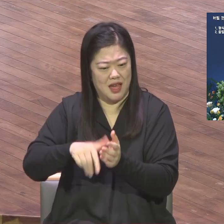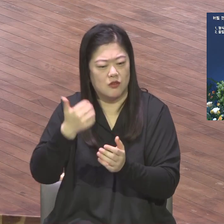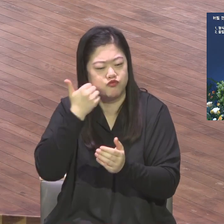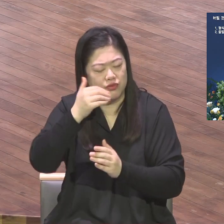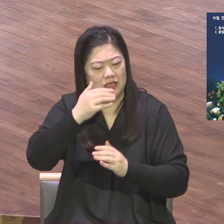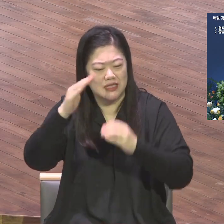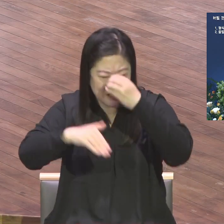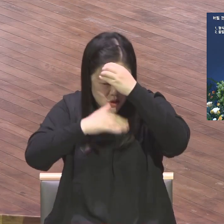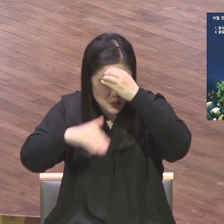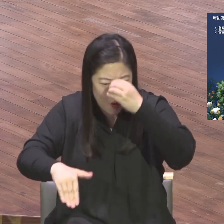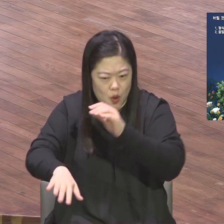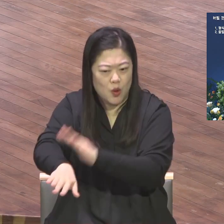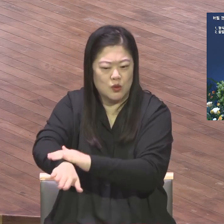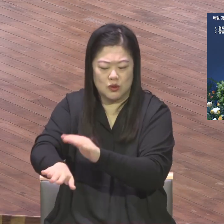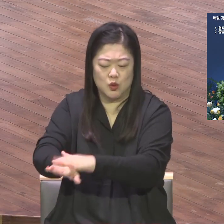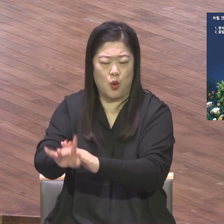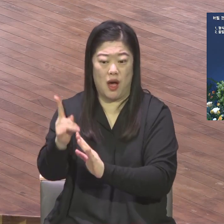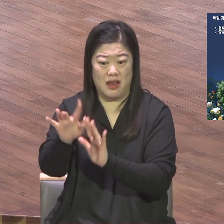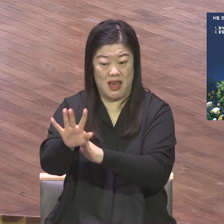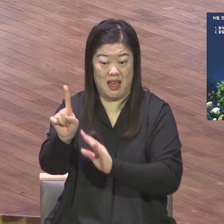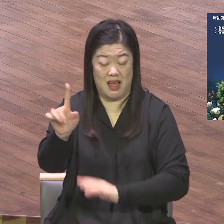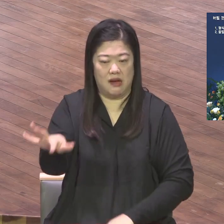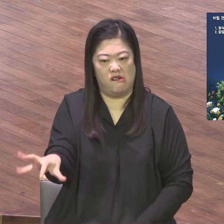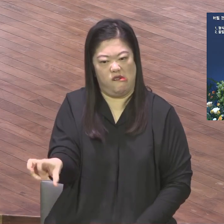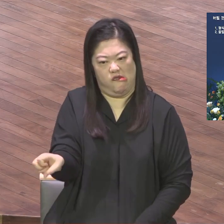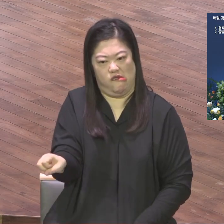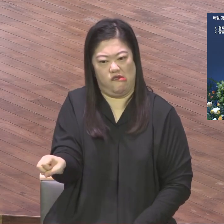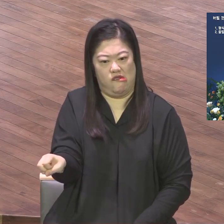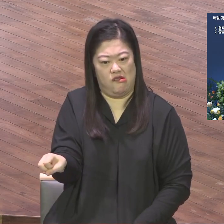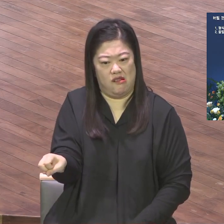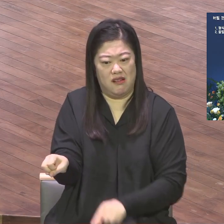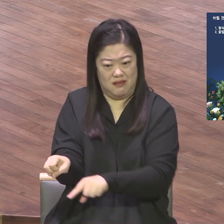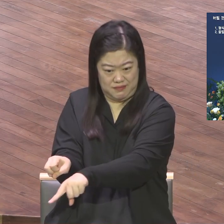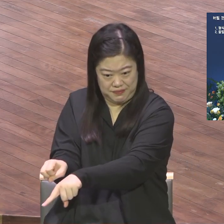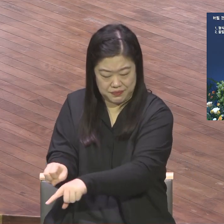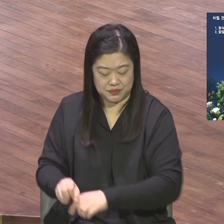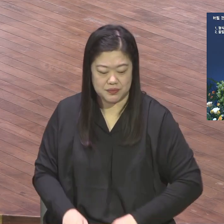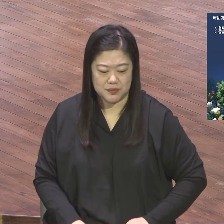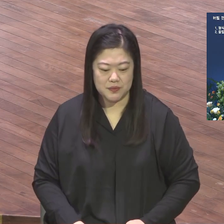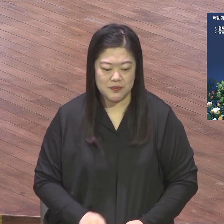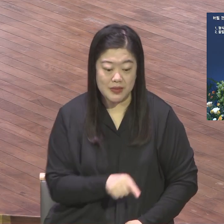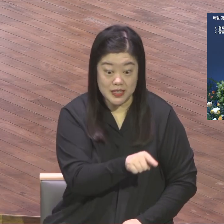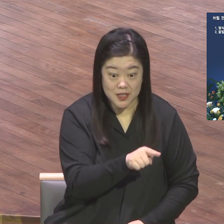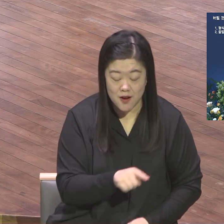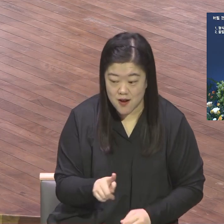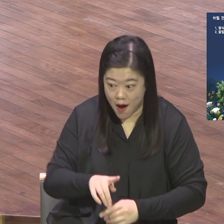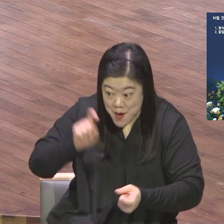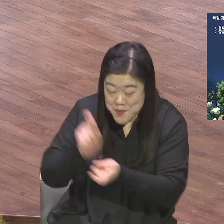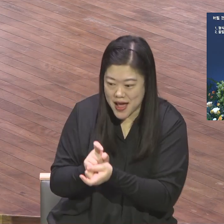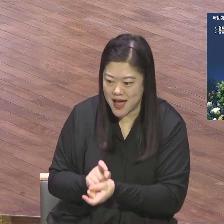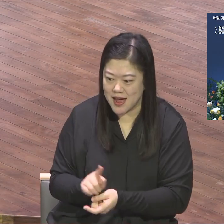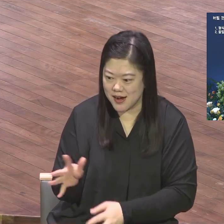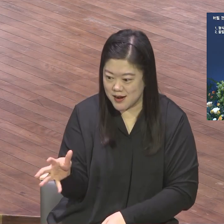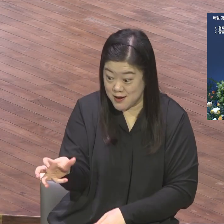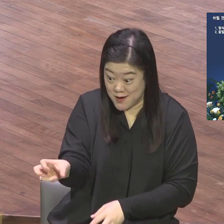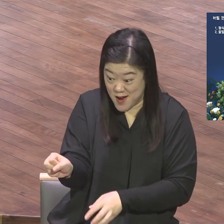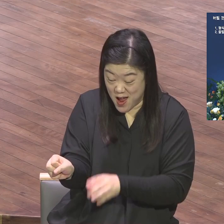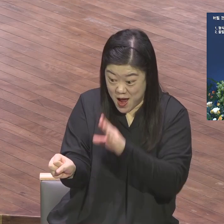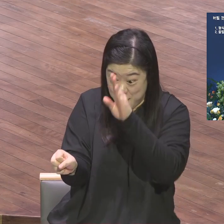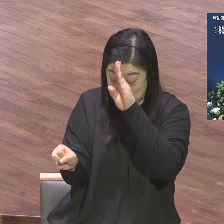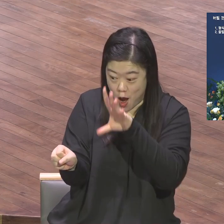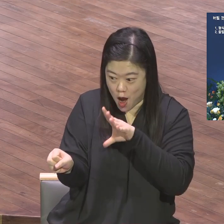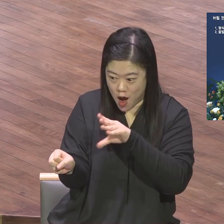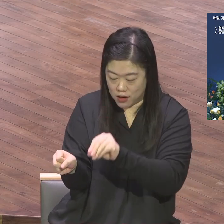사람이 있었어요. 이들은 예수님께서 안식일에 손마른 자를 고쳐주기만